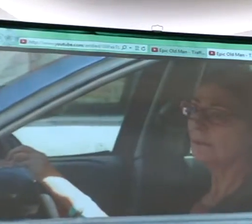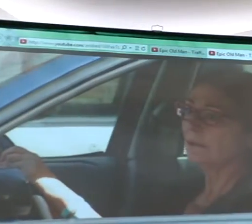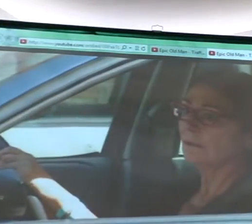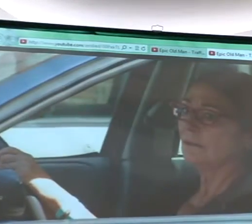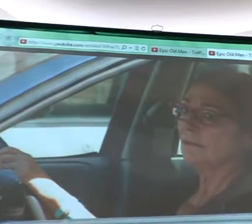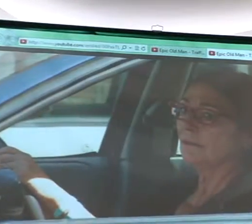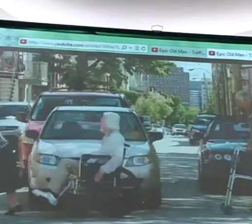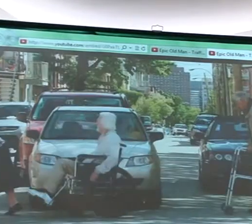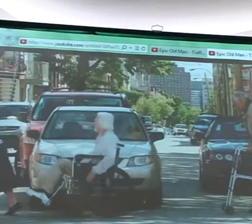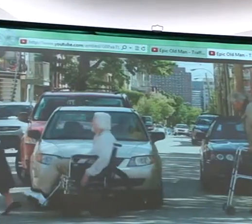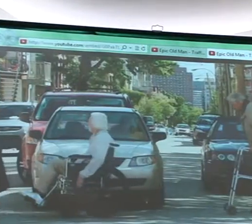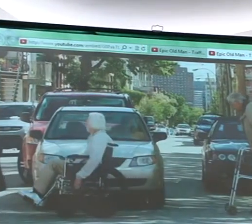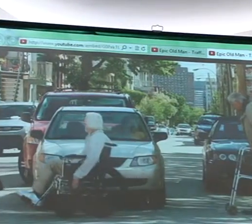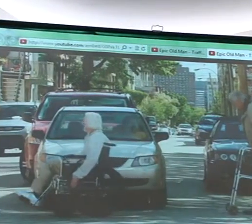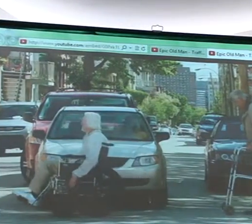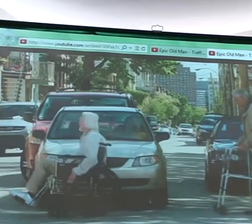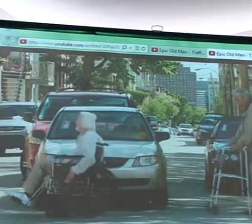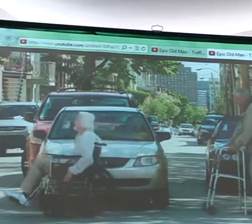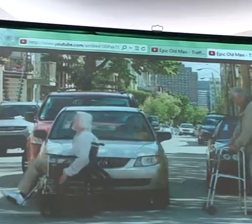rua.